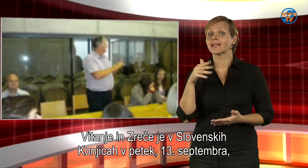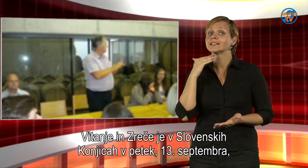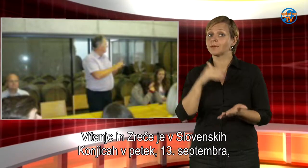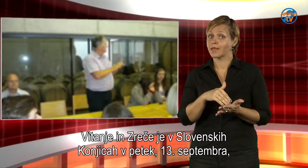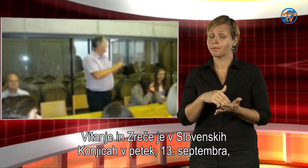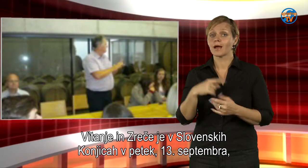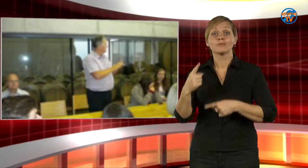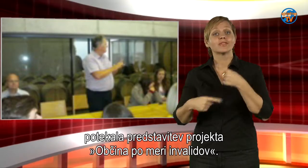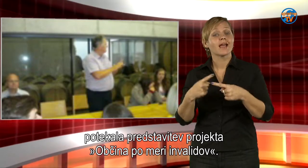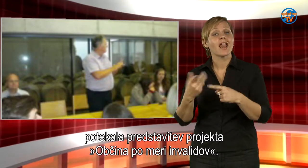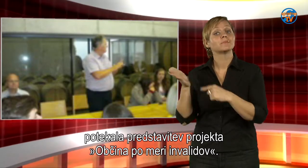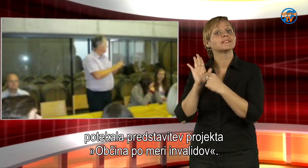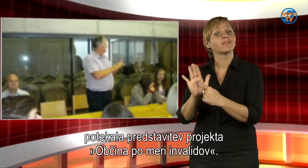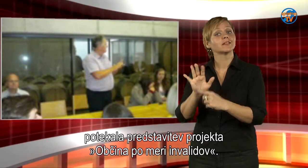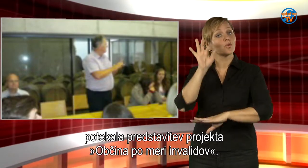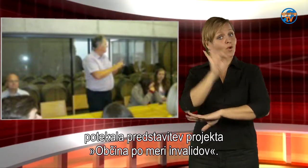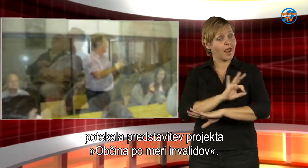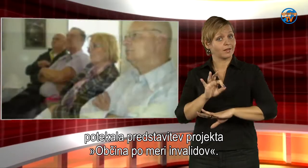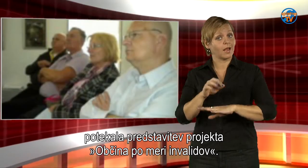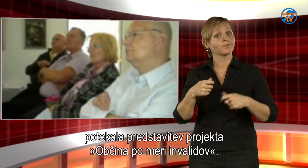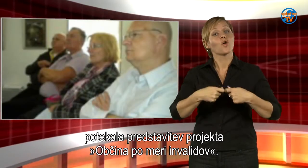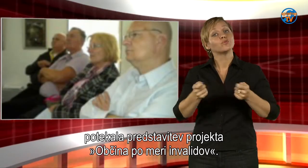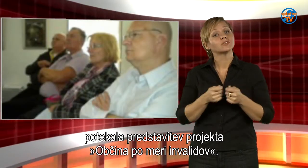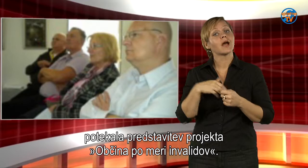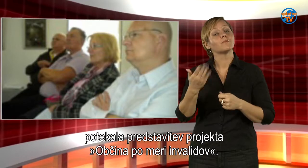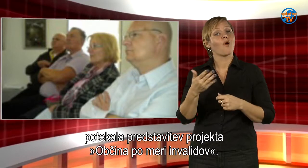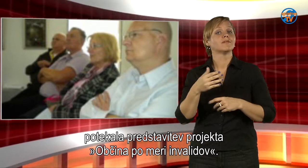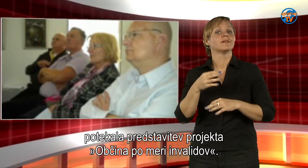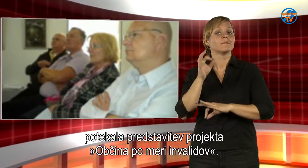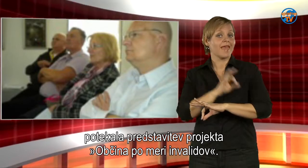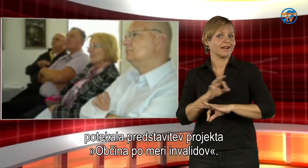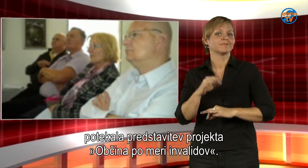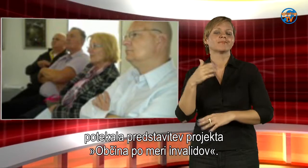13. septembra potekala predstavitev projekta Občina po meri invalidov.